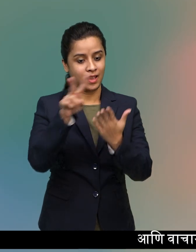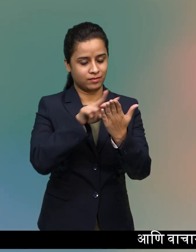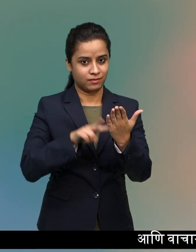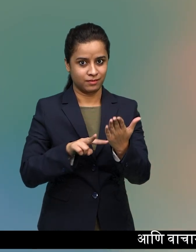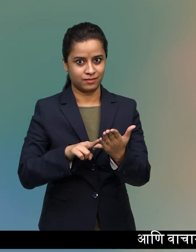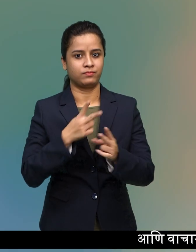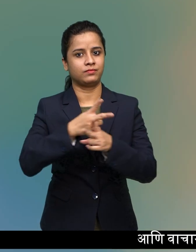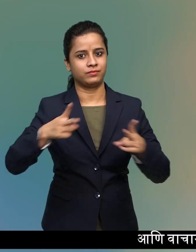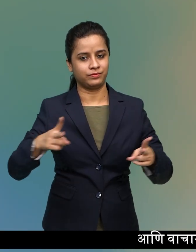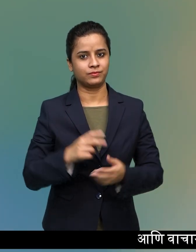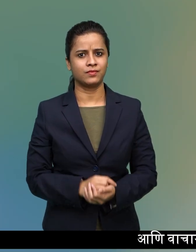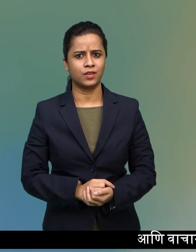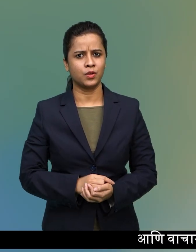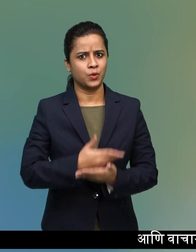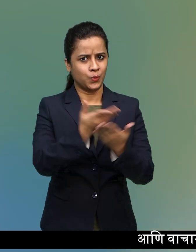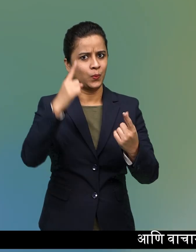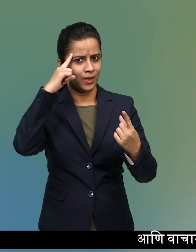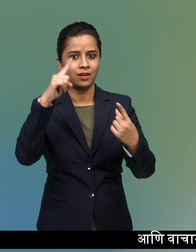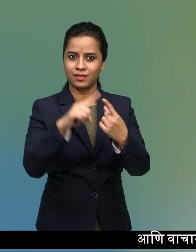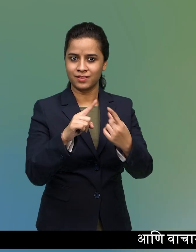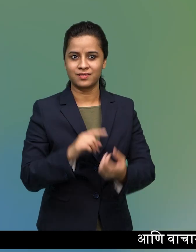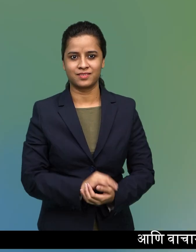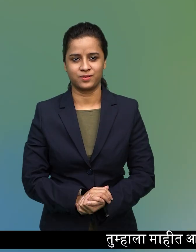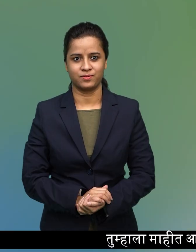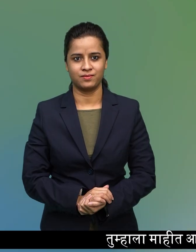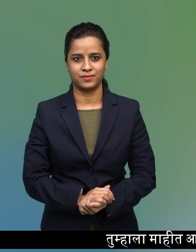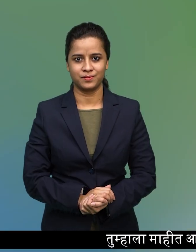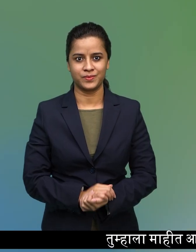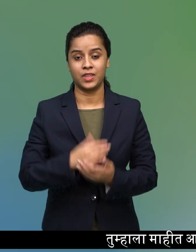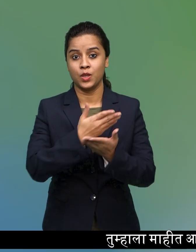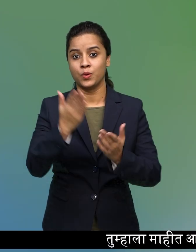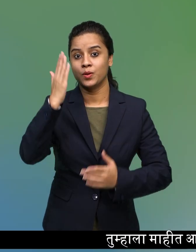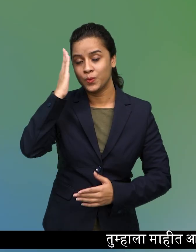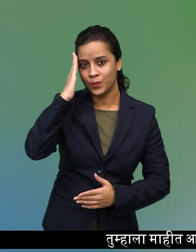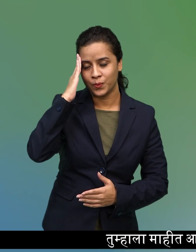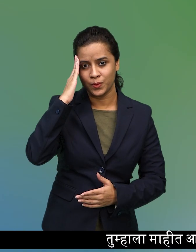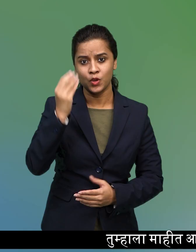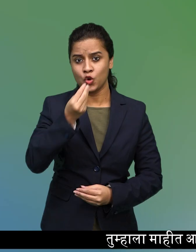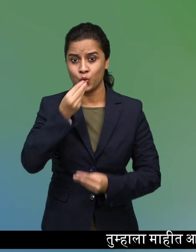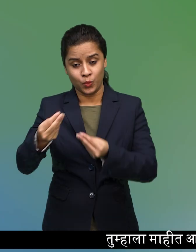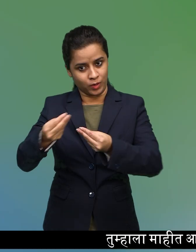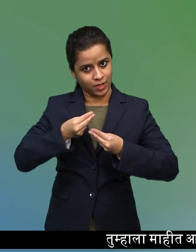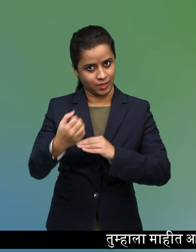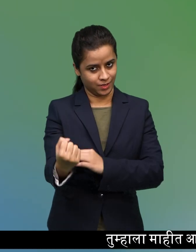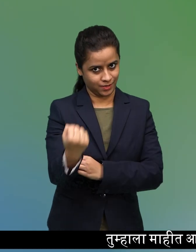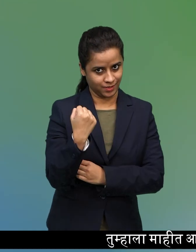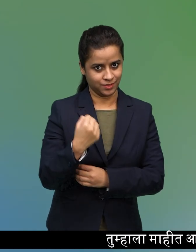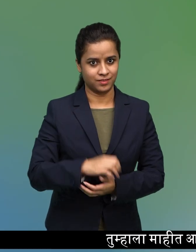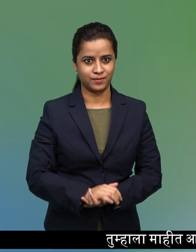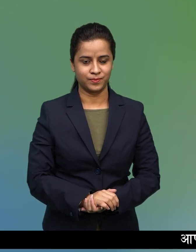आणि वाचायला ऊर्जा लागते, बरोबर ना? तुम्हाला माहिती आहे का की अन्न आपल्याला ऊर्जा देते?